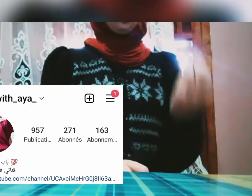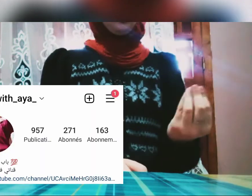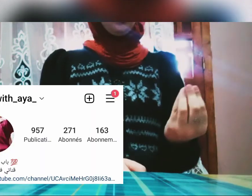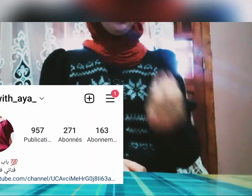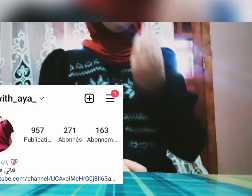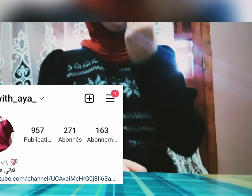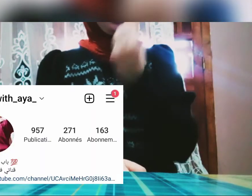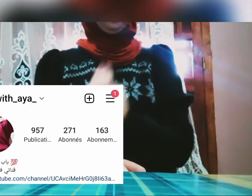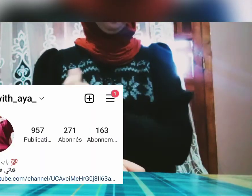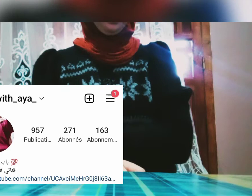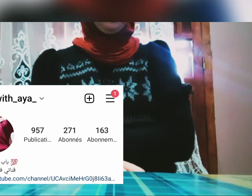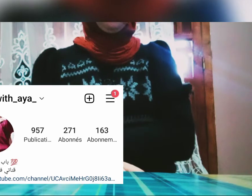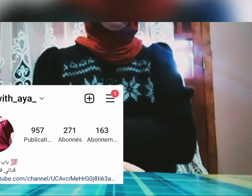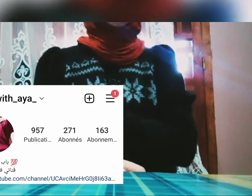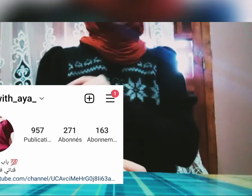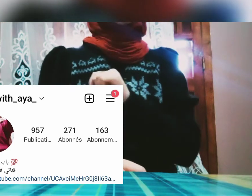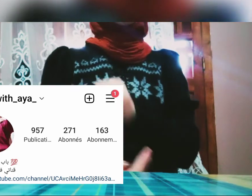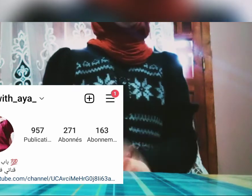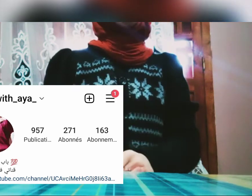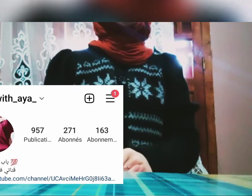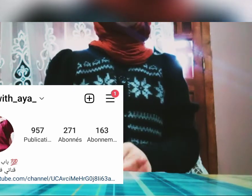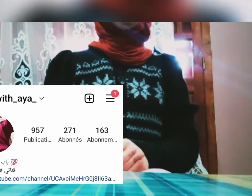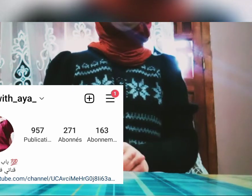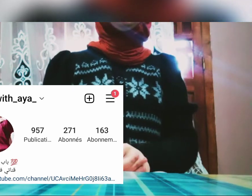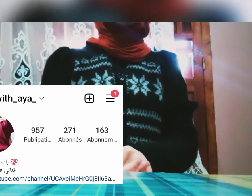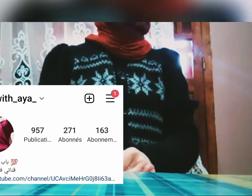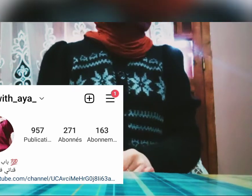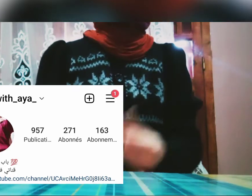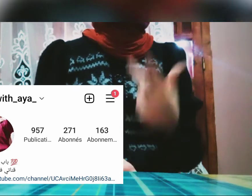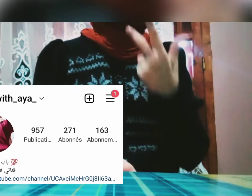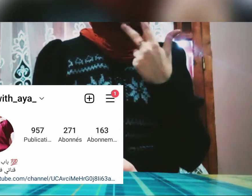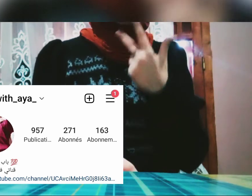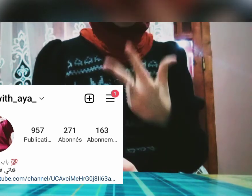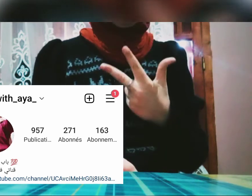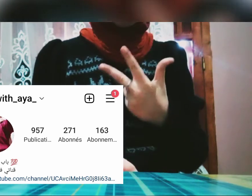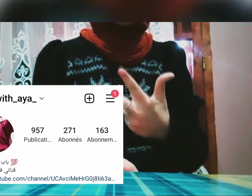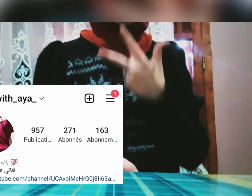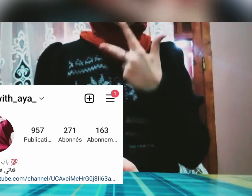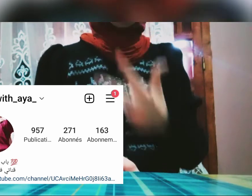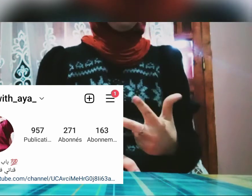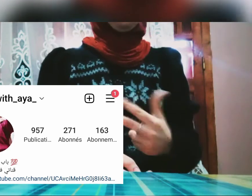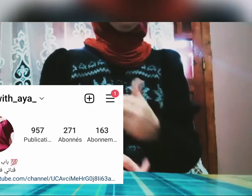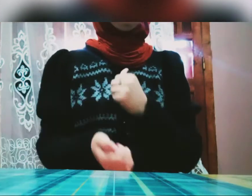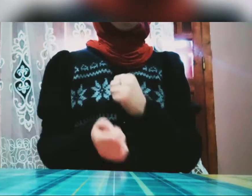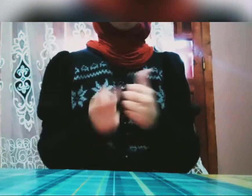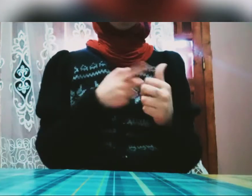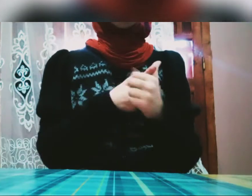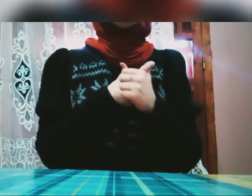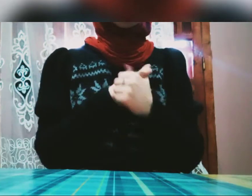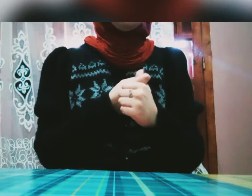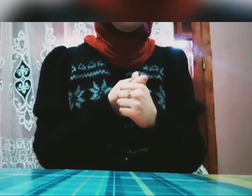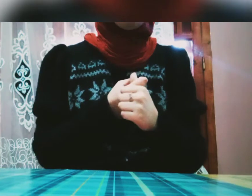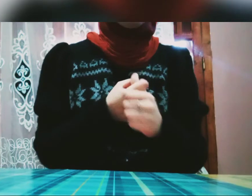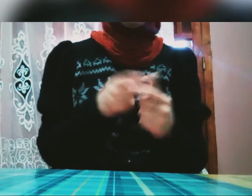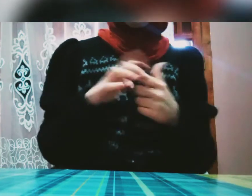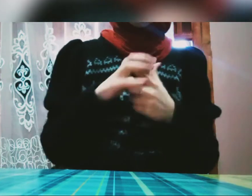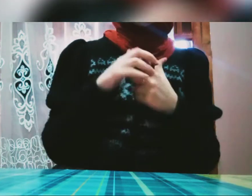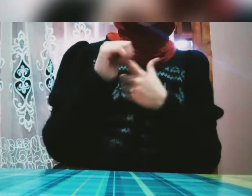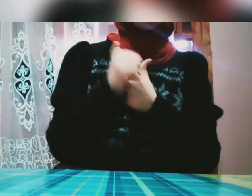قوتك الثلاثيه. القوة الثلاثية هي تتكون من ثلاث كلمات اللي هما الالتزام،